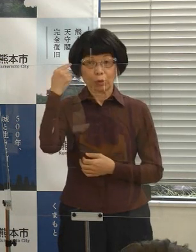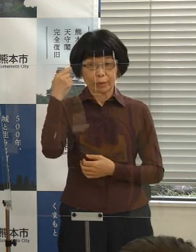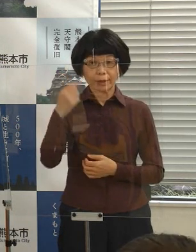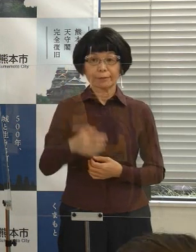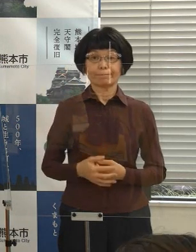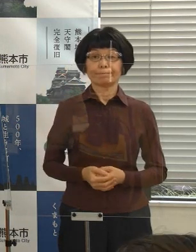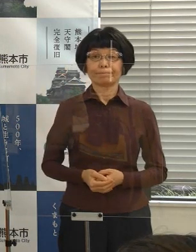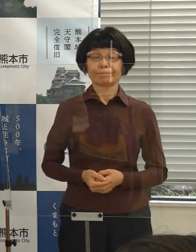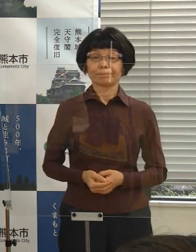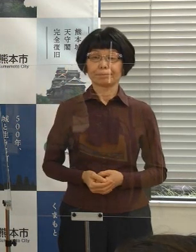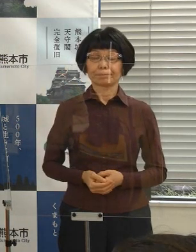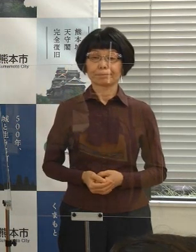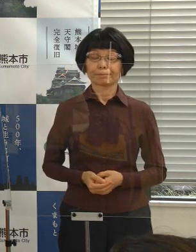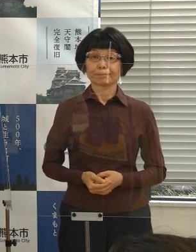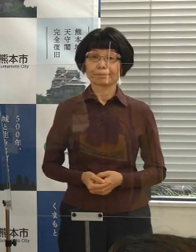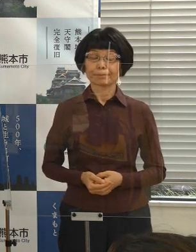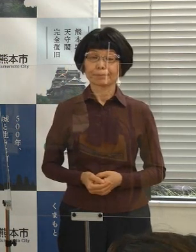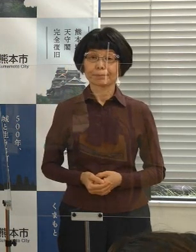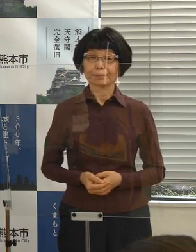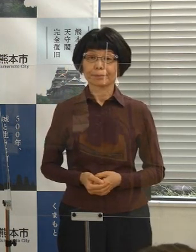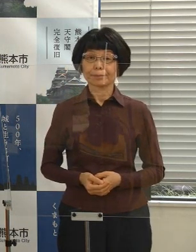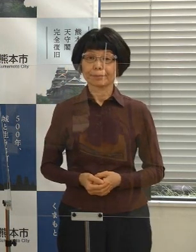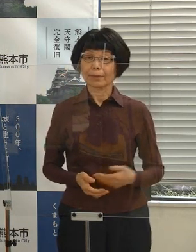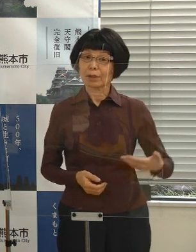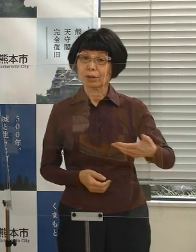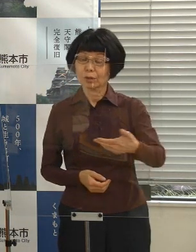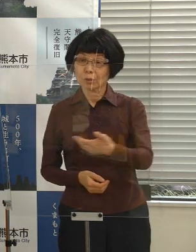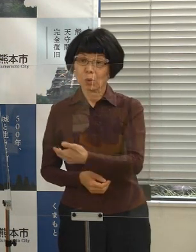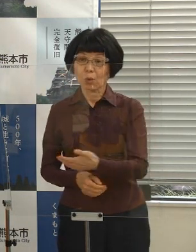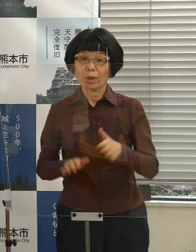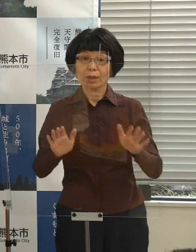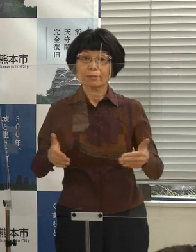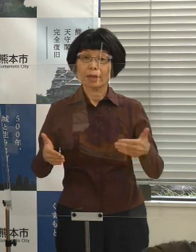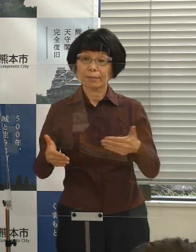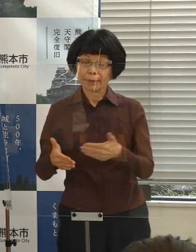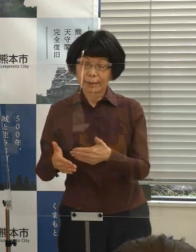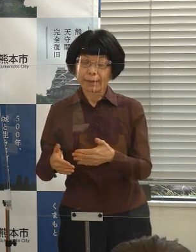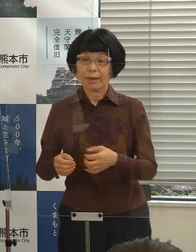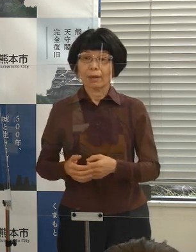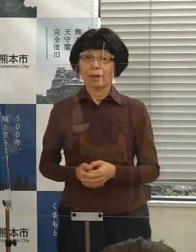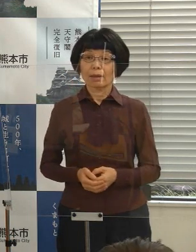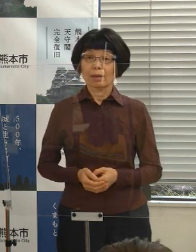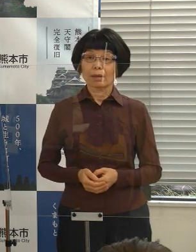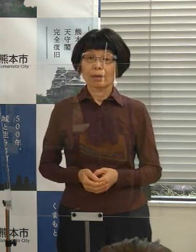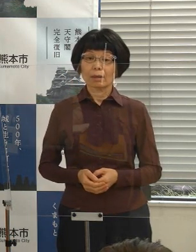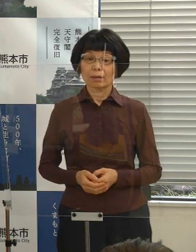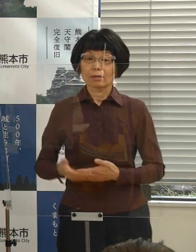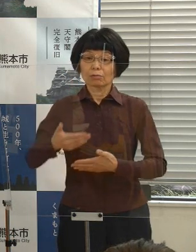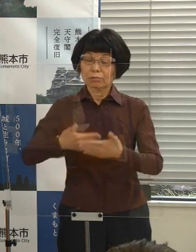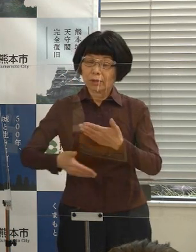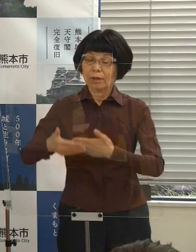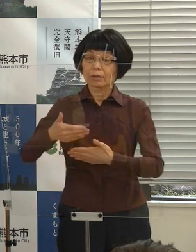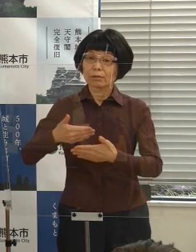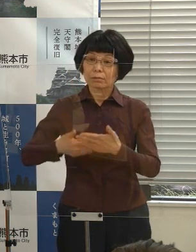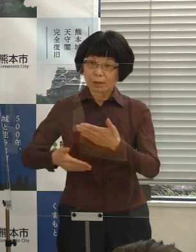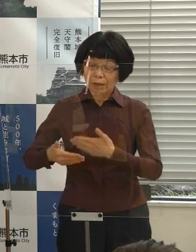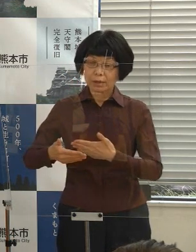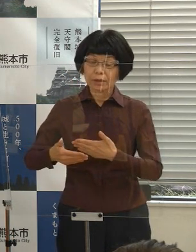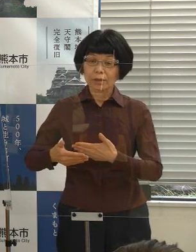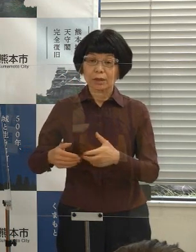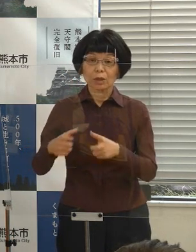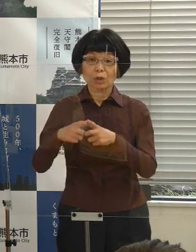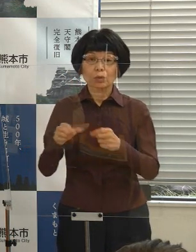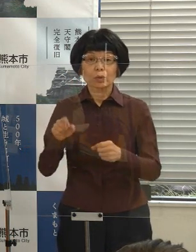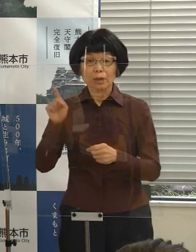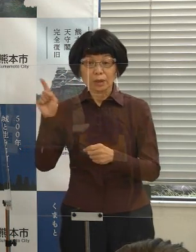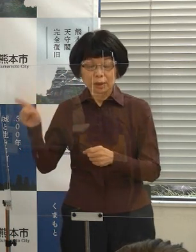はい、すいません、これまで熊本市は先ほどもおっしゃっていたように何度も国の方に法整備について要